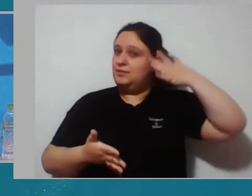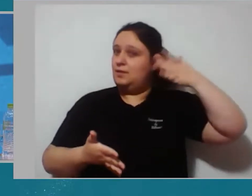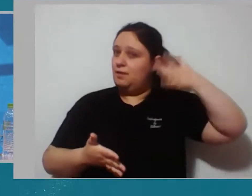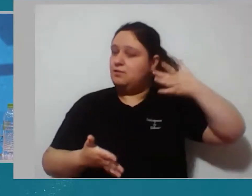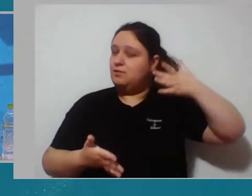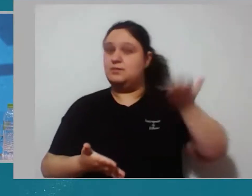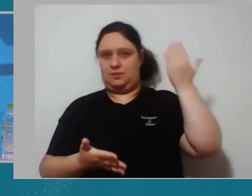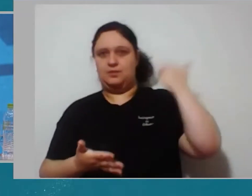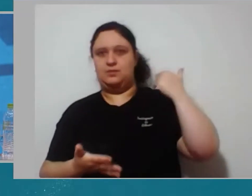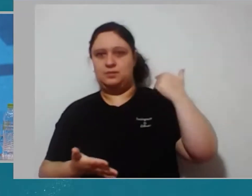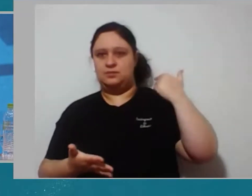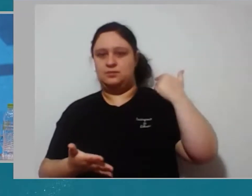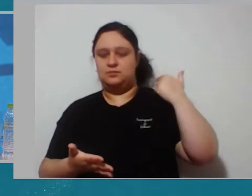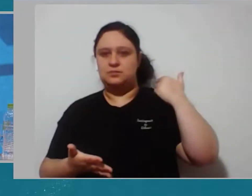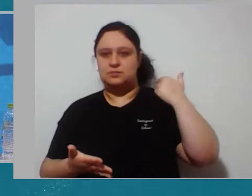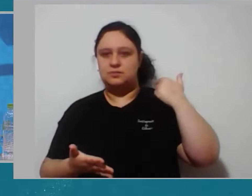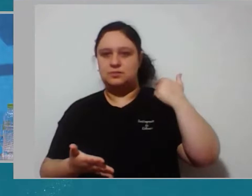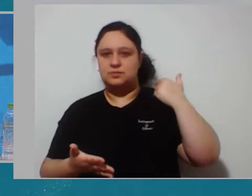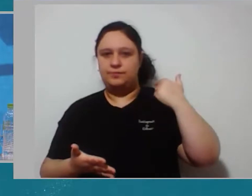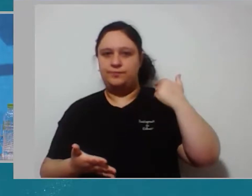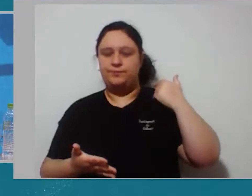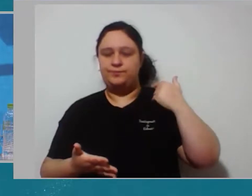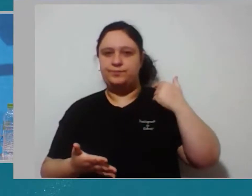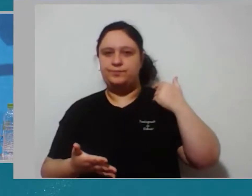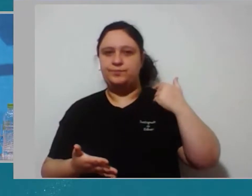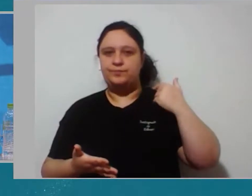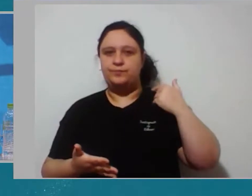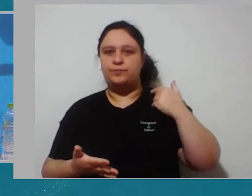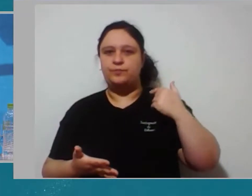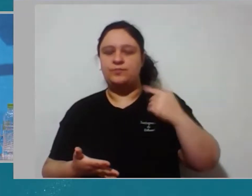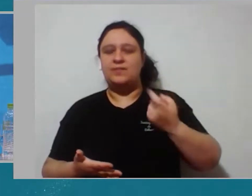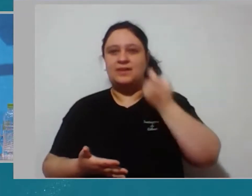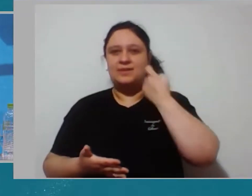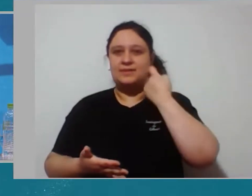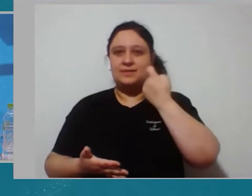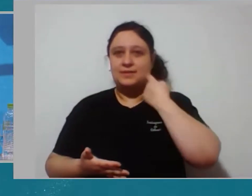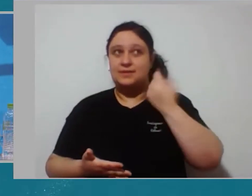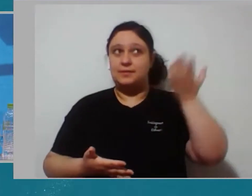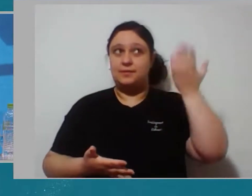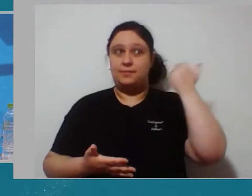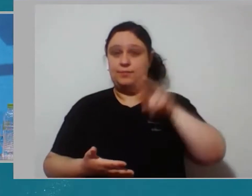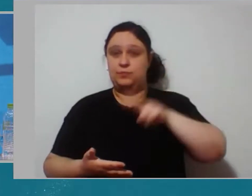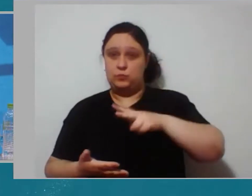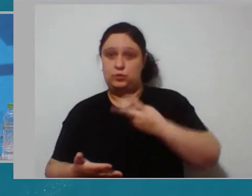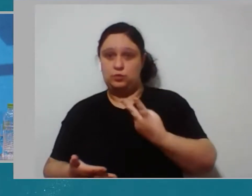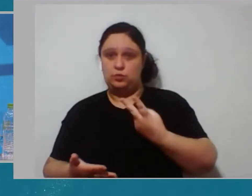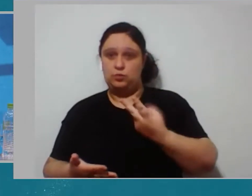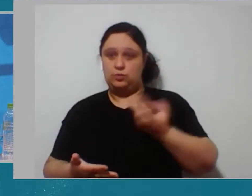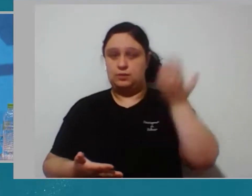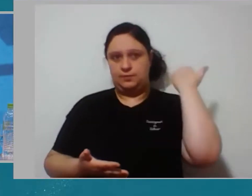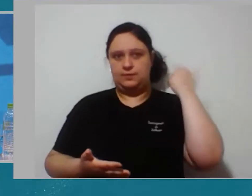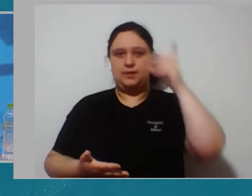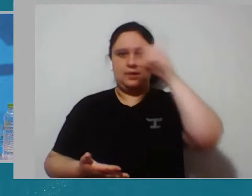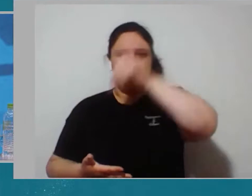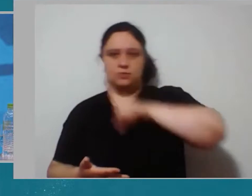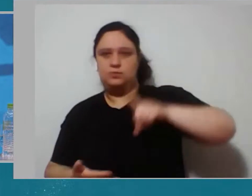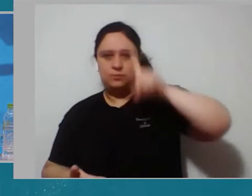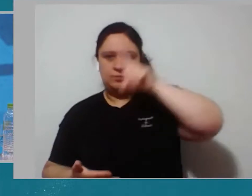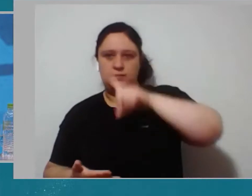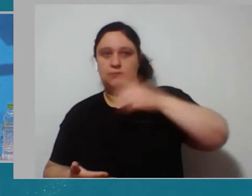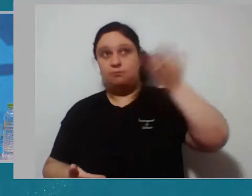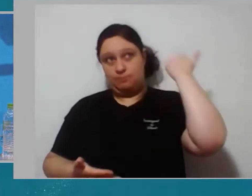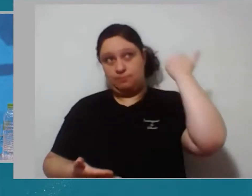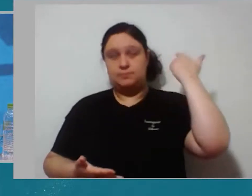estância, 2 sextas-feiras passadas e 2 domingos passados, né? Então, nos